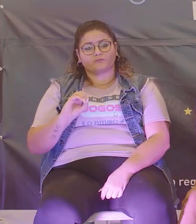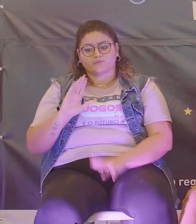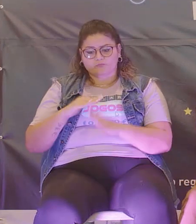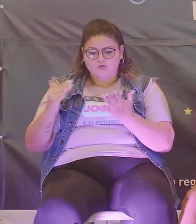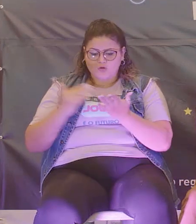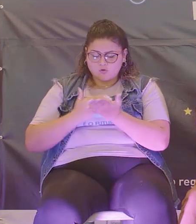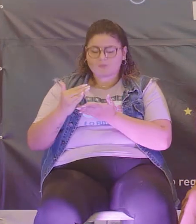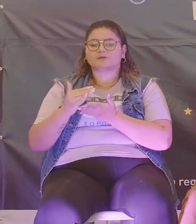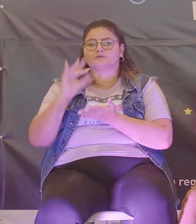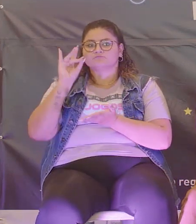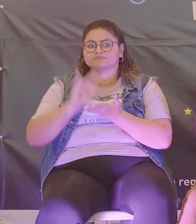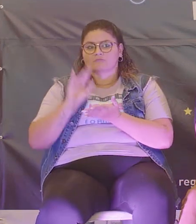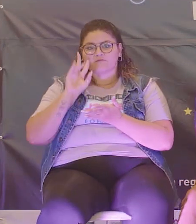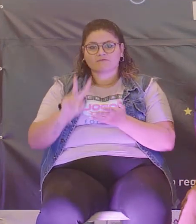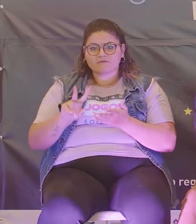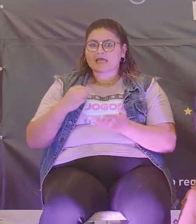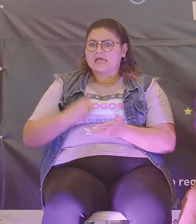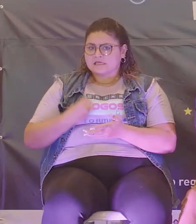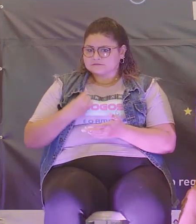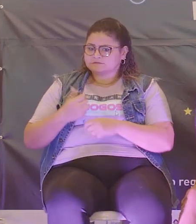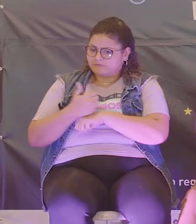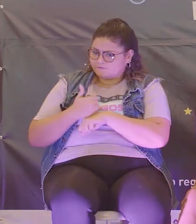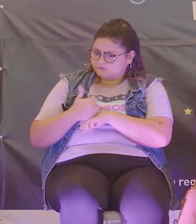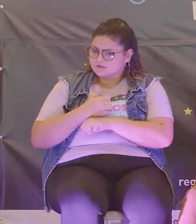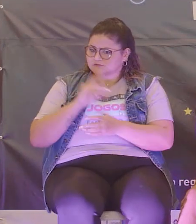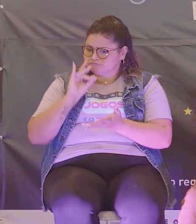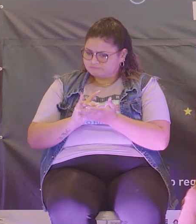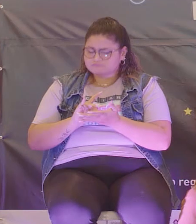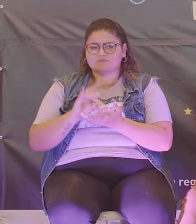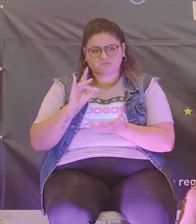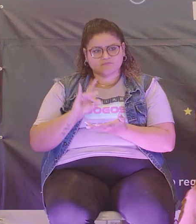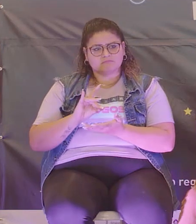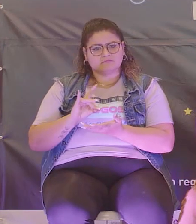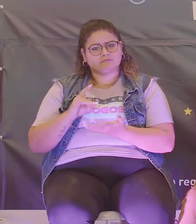comecei a ver que, existe isso, existe pessoas aqui na minha volta fazendo isso,